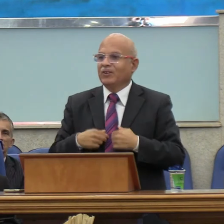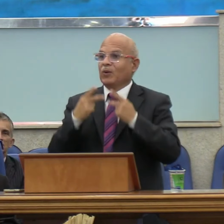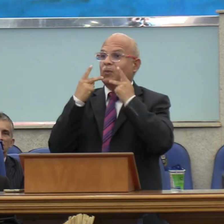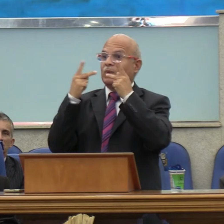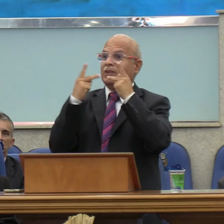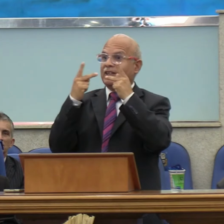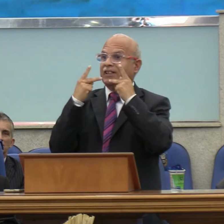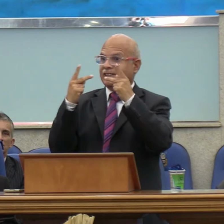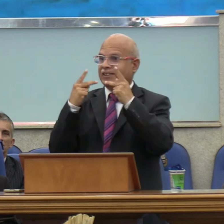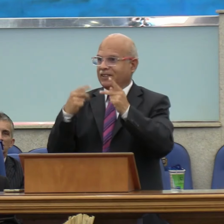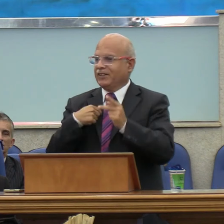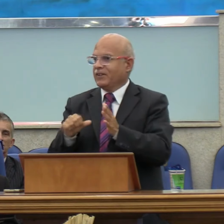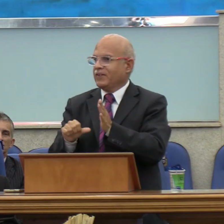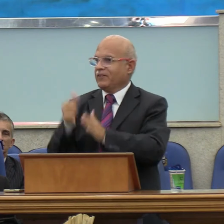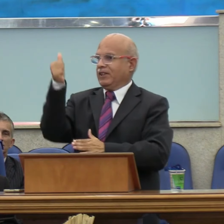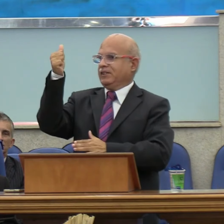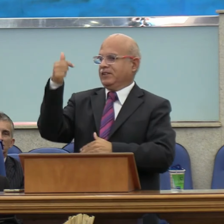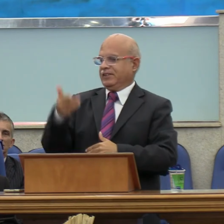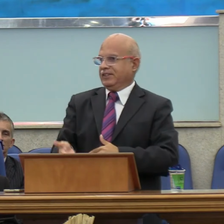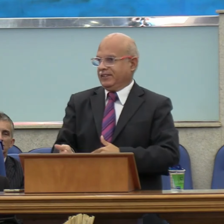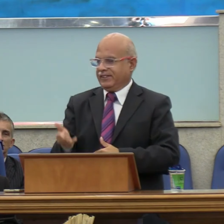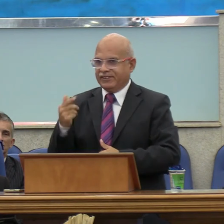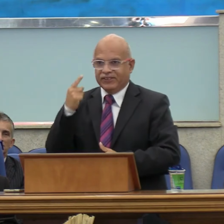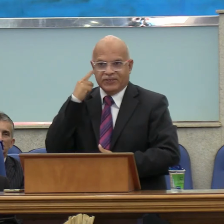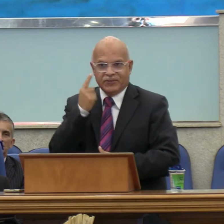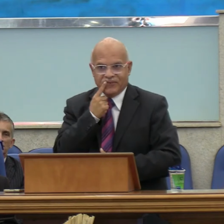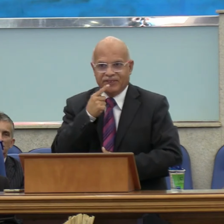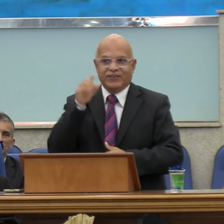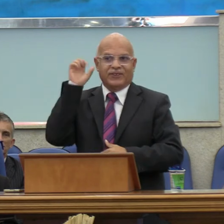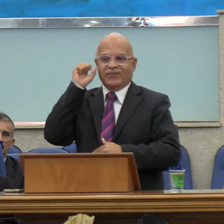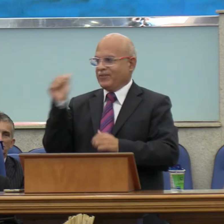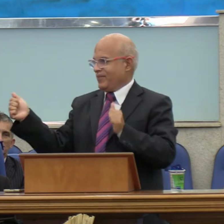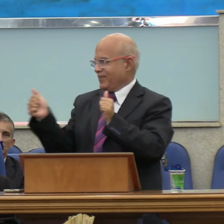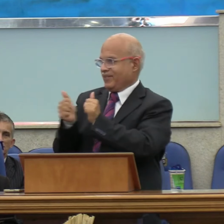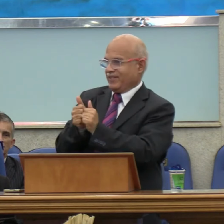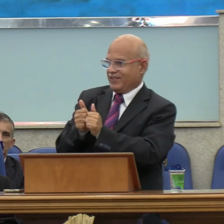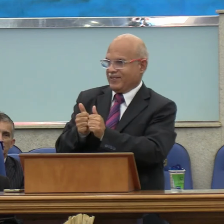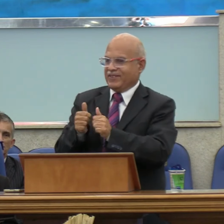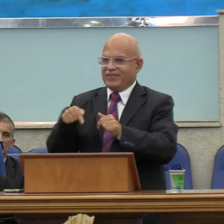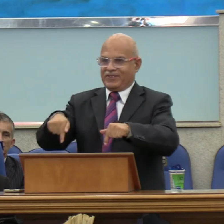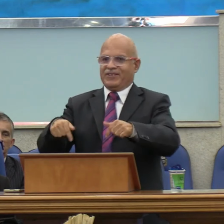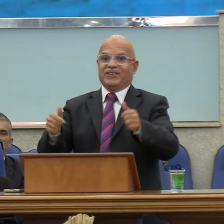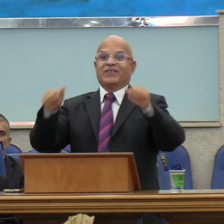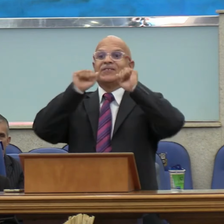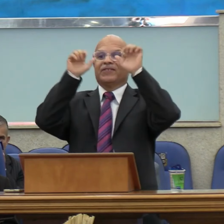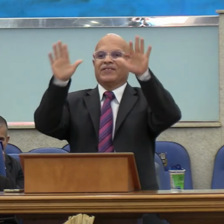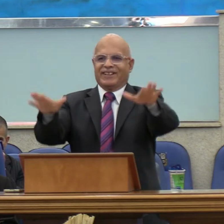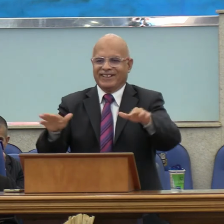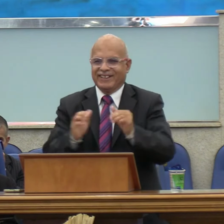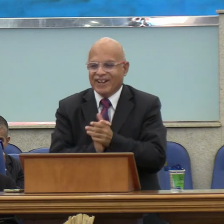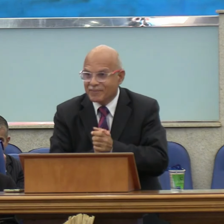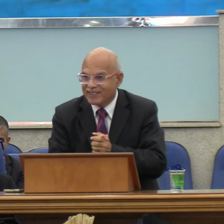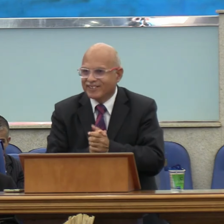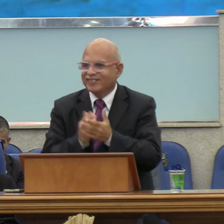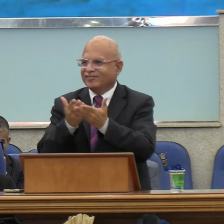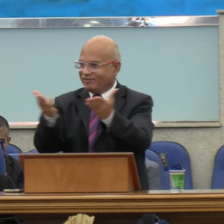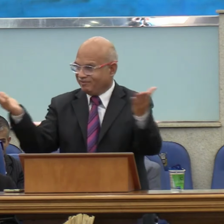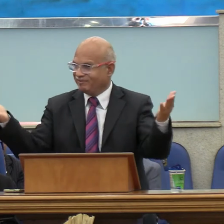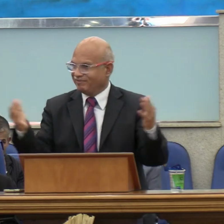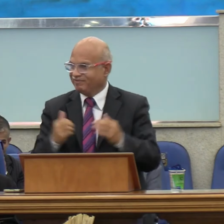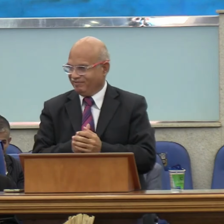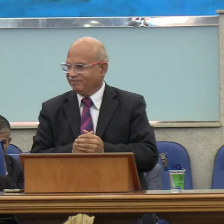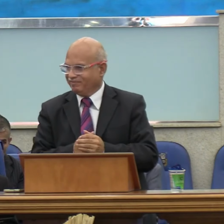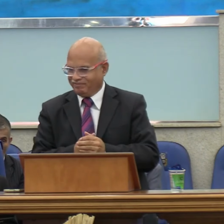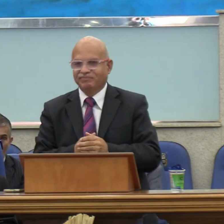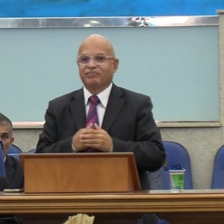Deus abençoe vocês. E eu quero estar ministrando a palavra de Deus aqui para os surdos e ouvintes, estando aqui também com a tradução